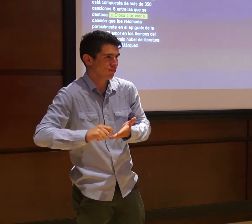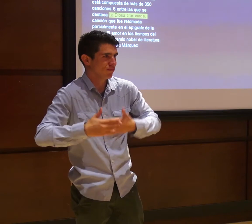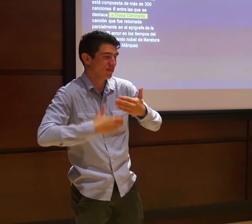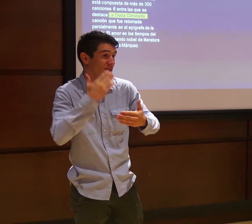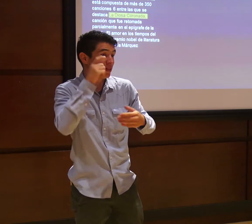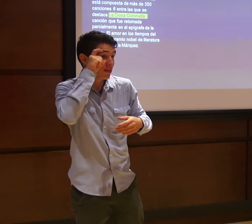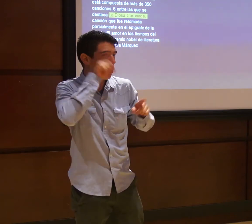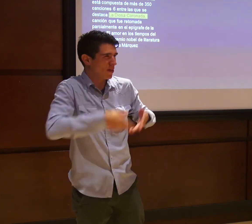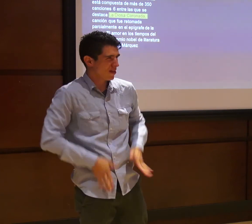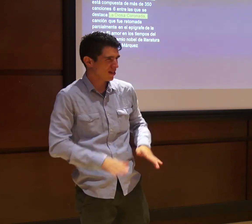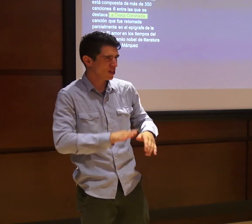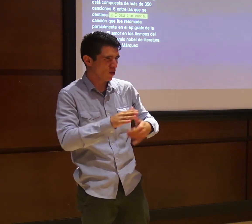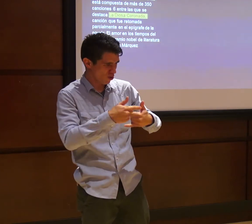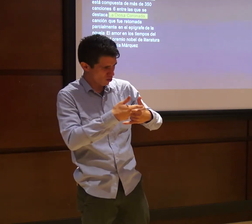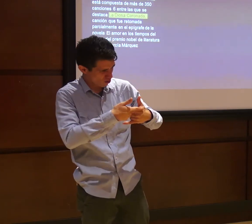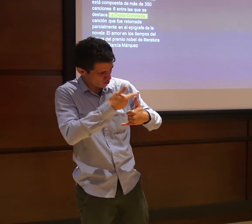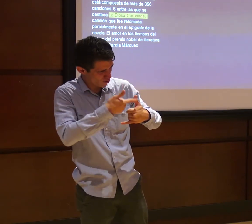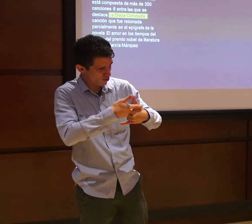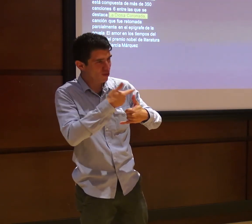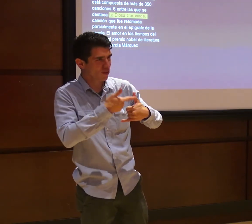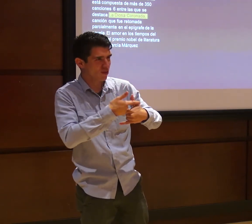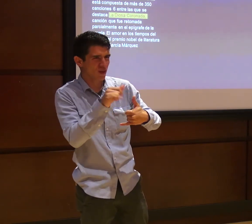fue fuente de inspiración para la novela.